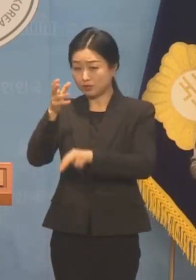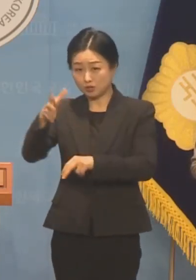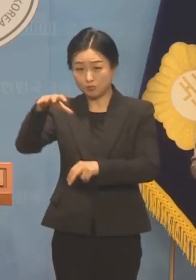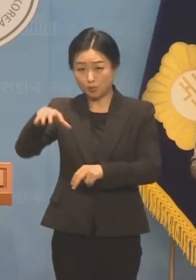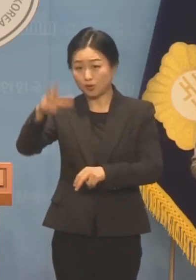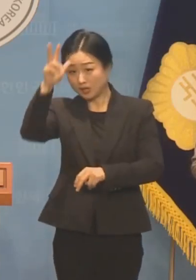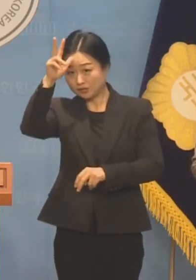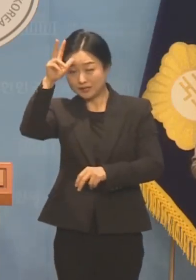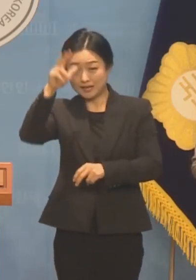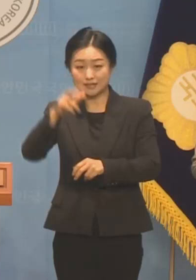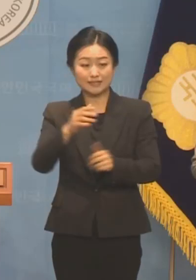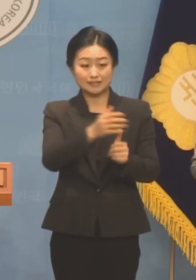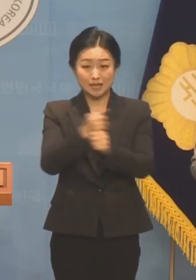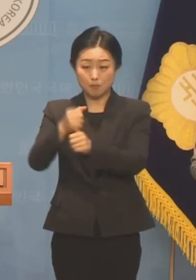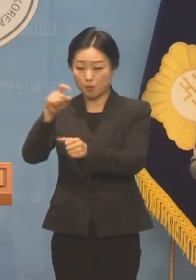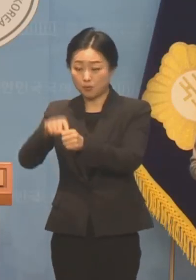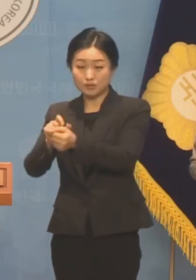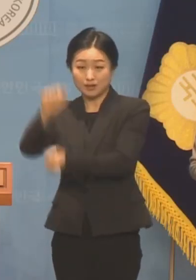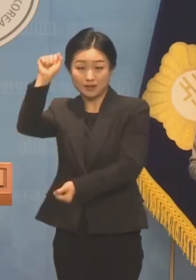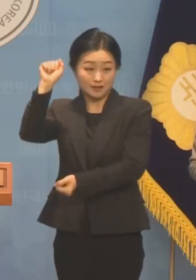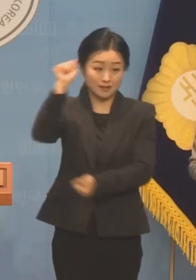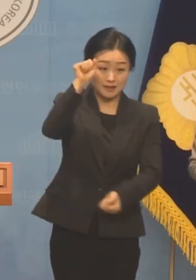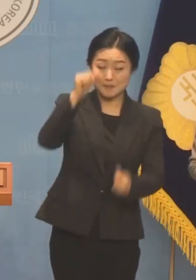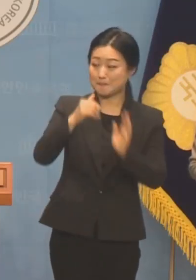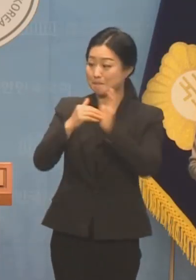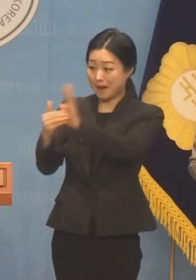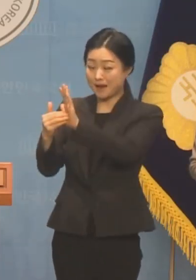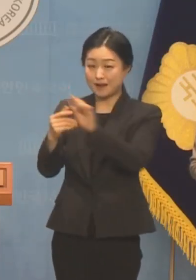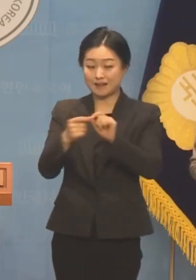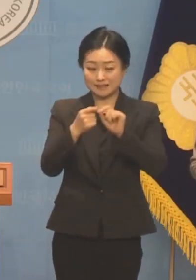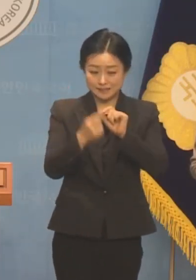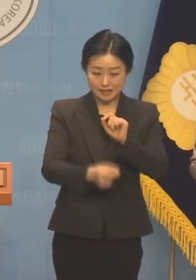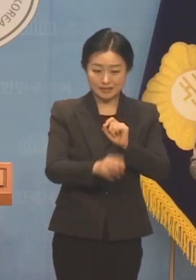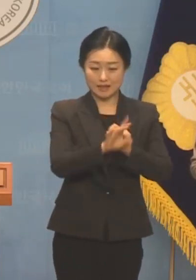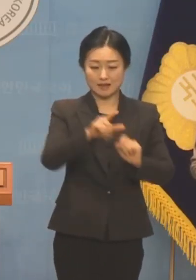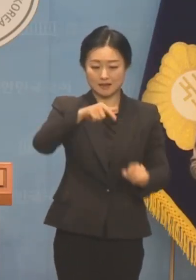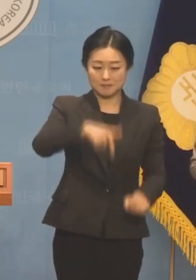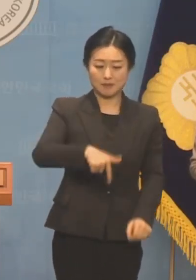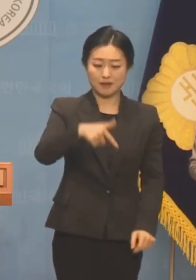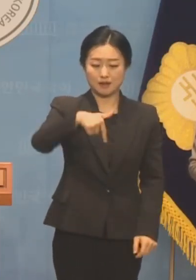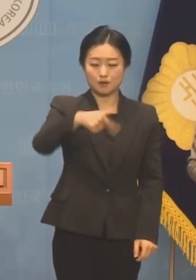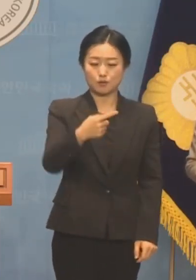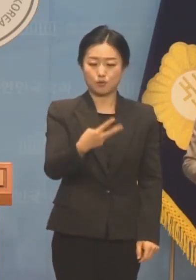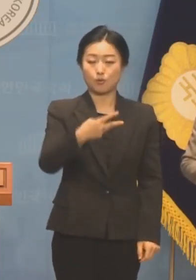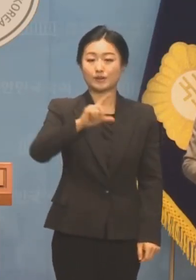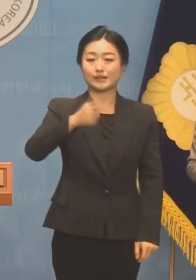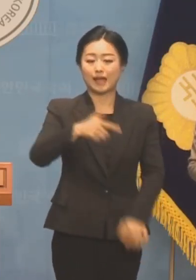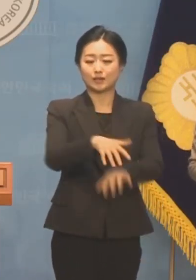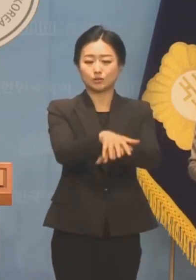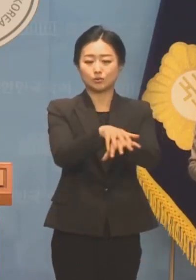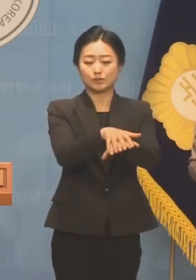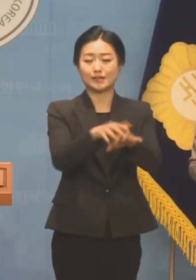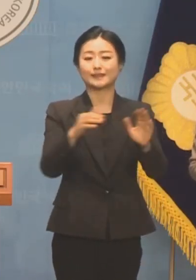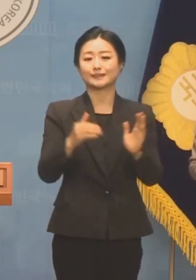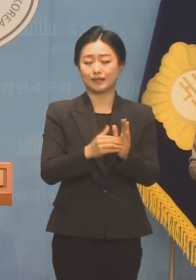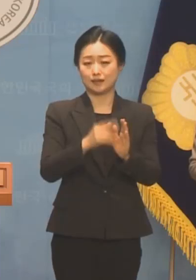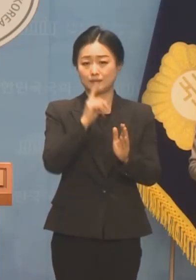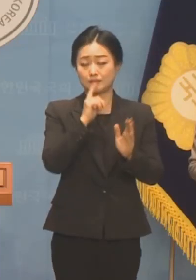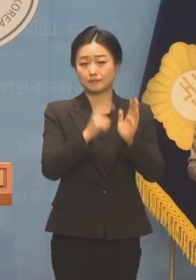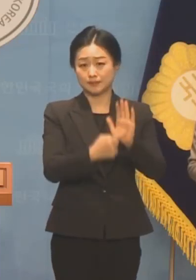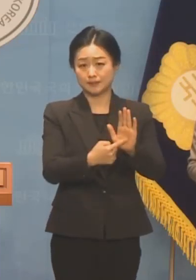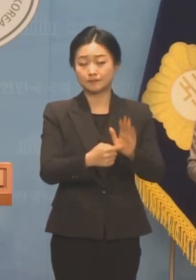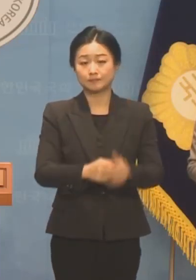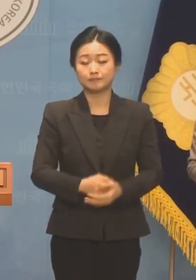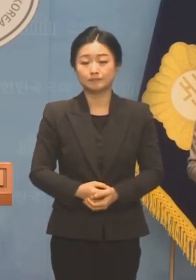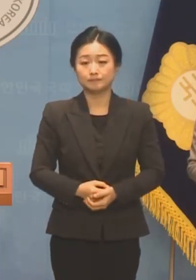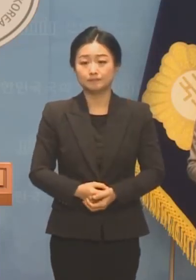경찰이 체포영장 집행을 막기 위해 산하에 백골단도 조직했다고 밝혔습니다.